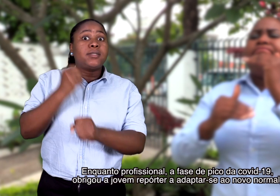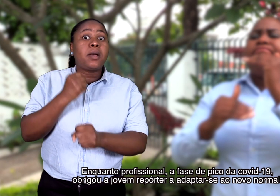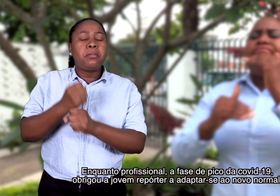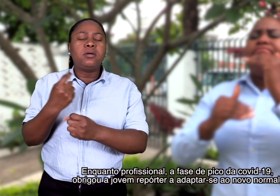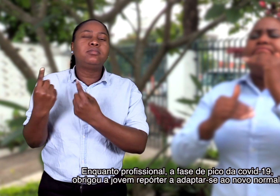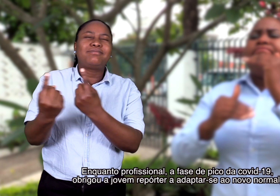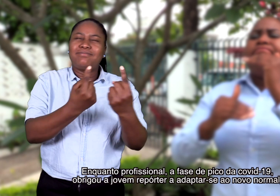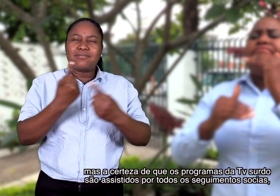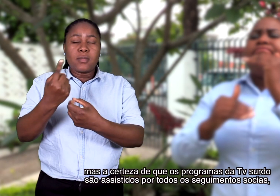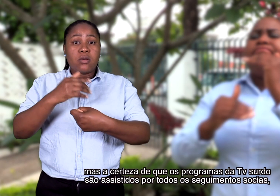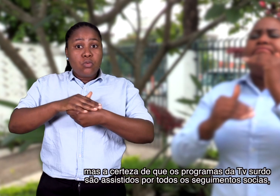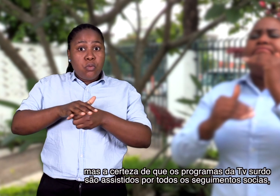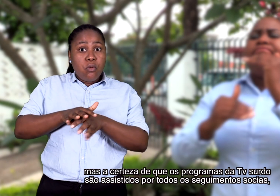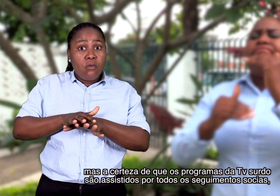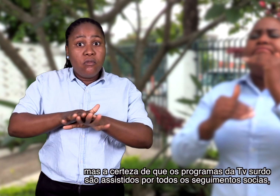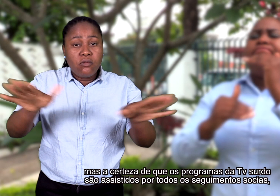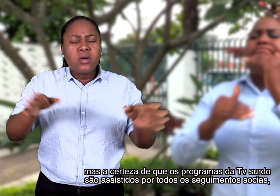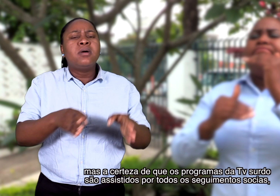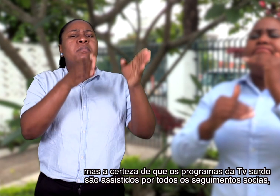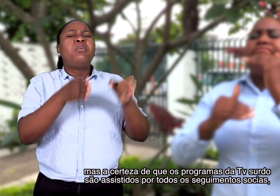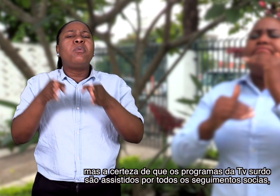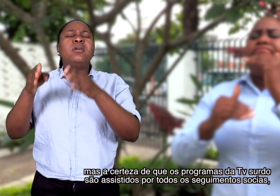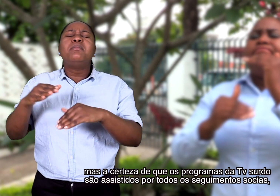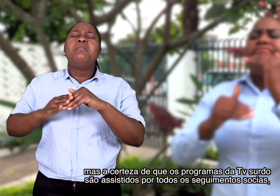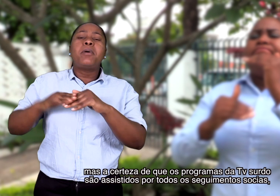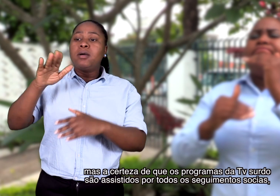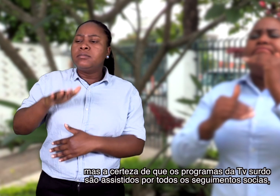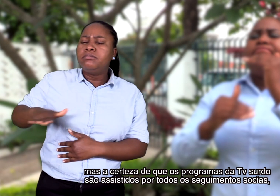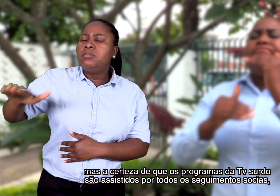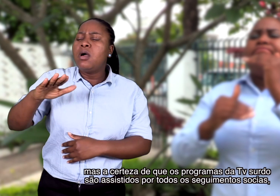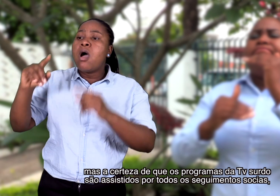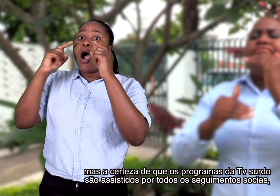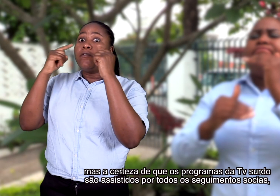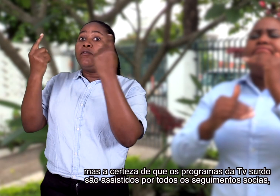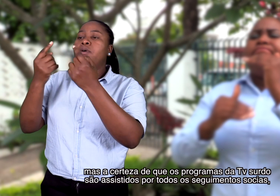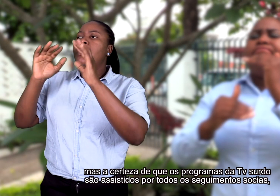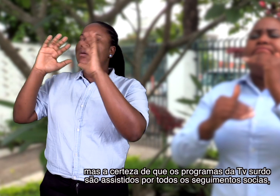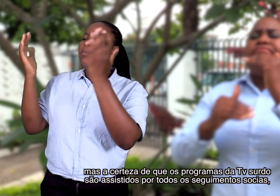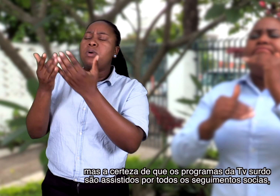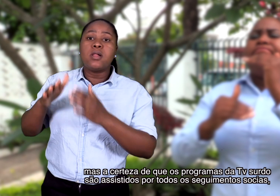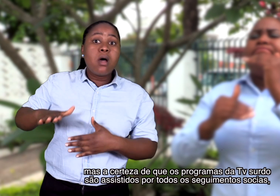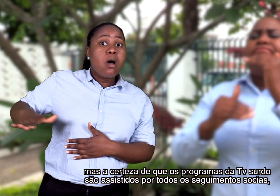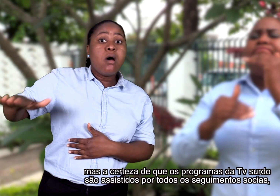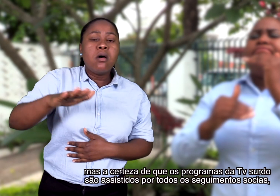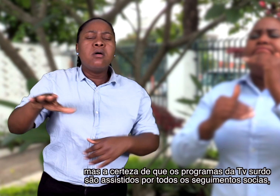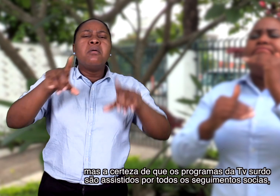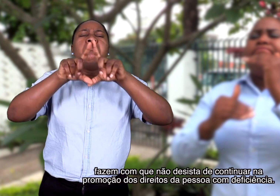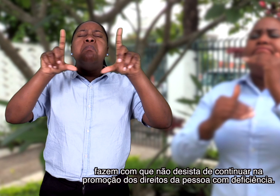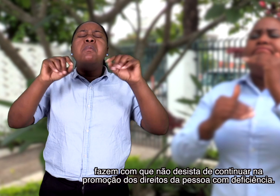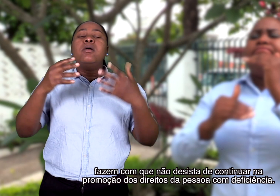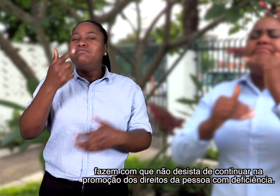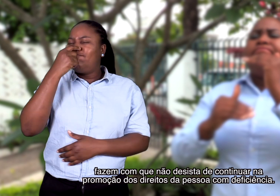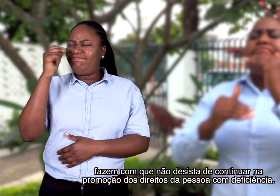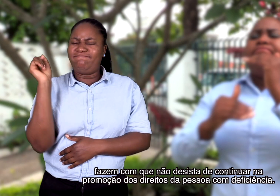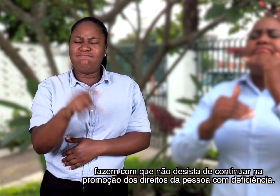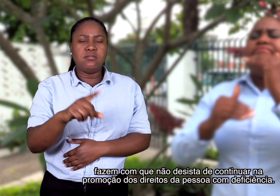a adaptar-se ao novo normal. Mas a certeza de que os programas da TV Surdo são assistidos por todos os segmentos sociais